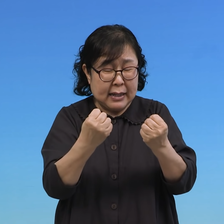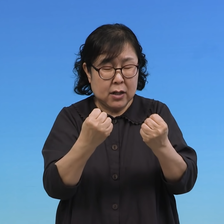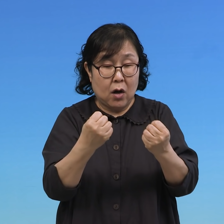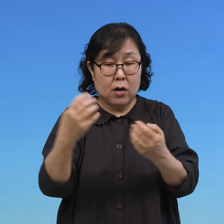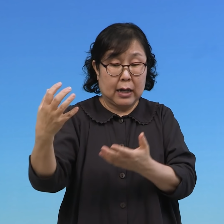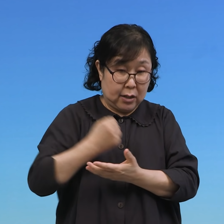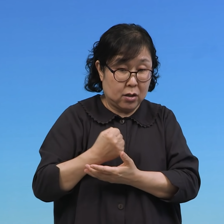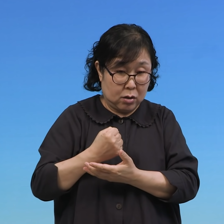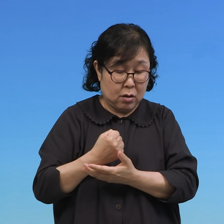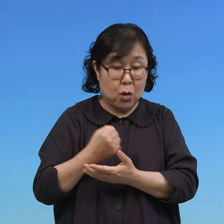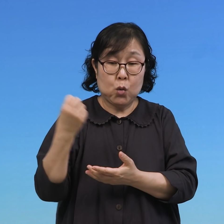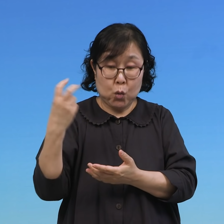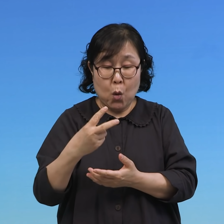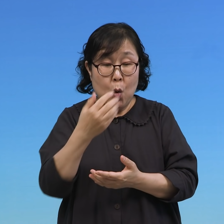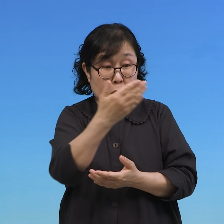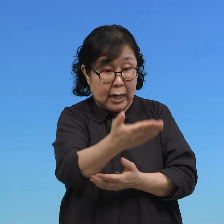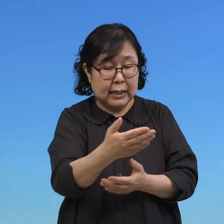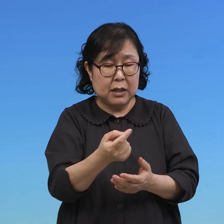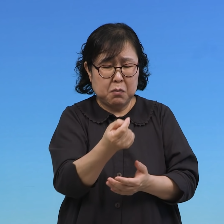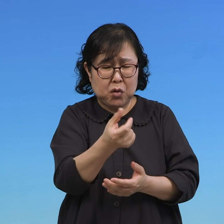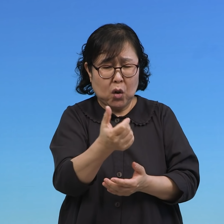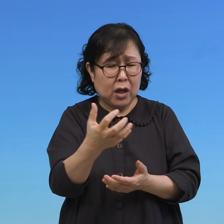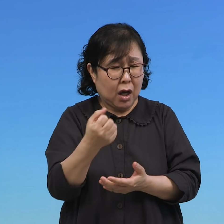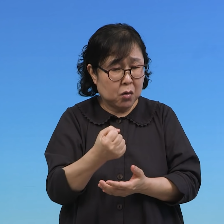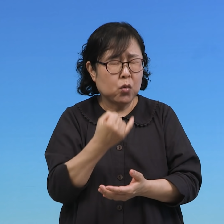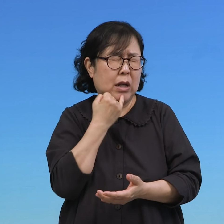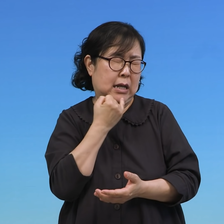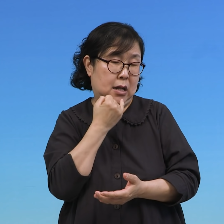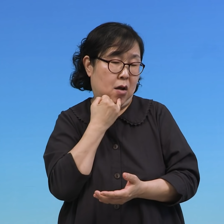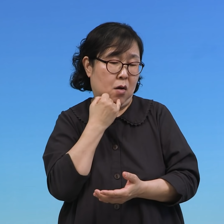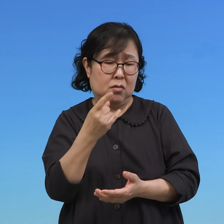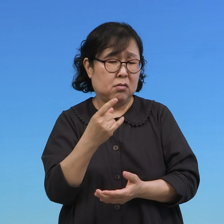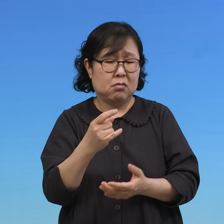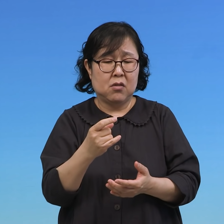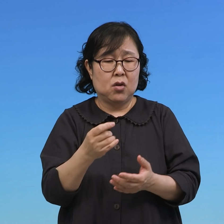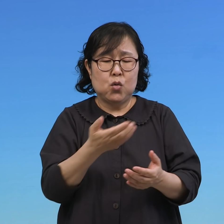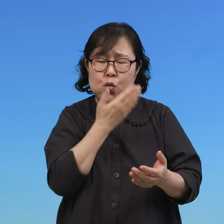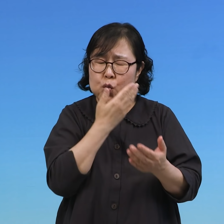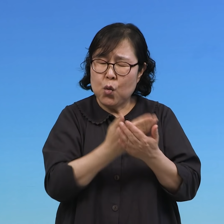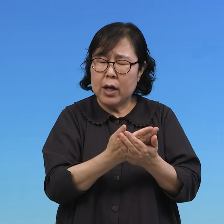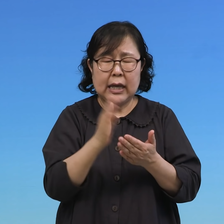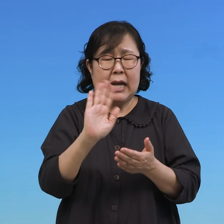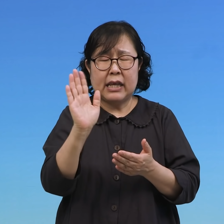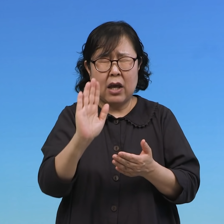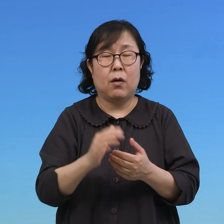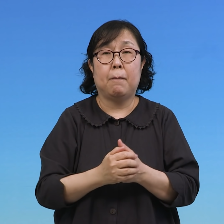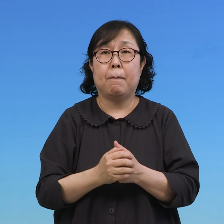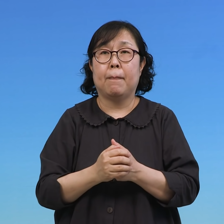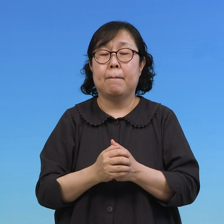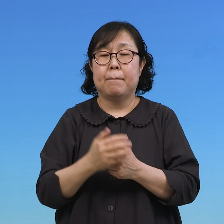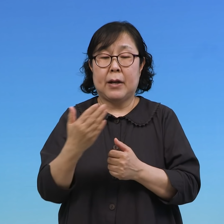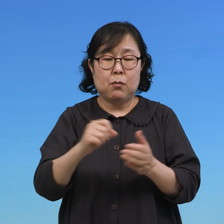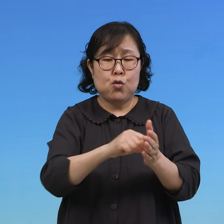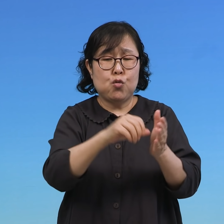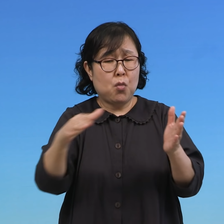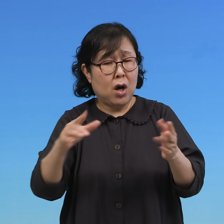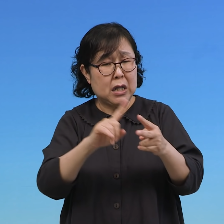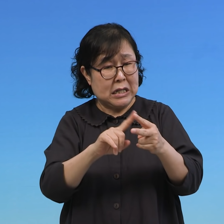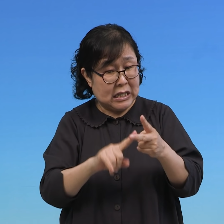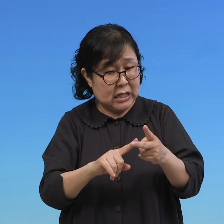당신이 많은 것을 가졌다 해도 혹은 당신이 적게 가졌다 해도 이는 그다지 중요하지 않습니다.